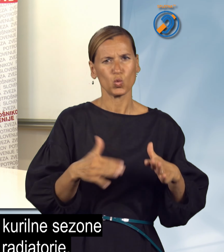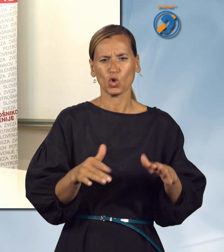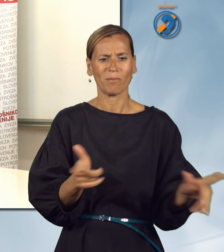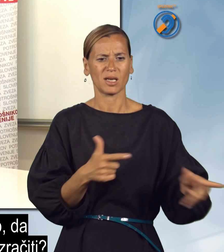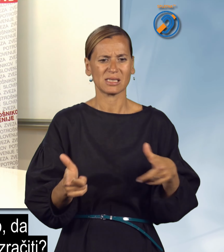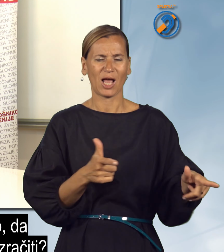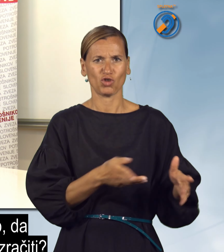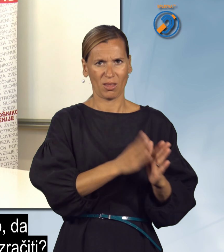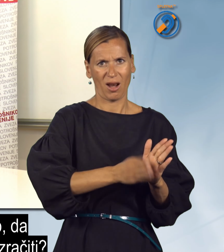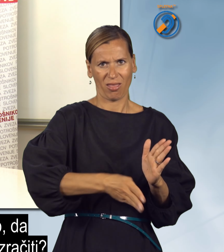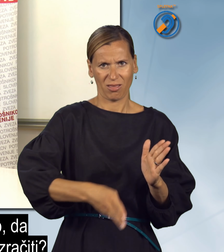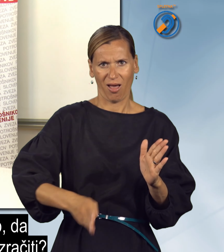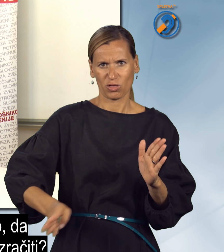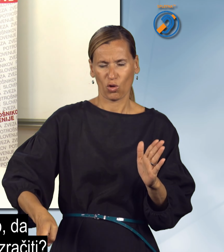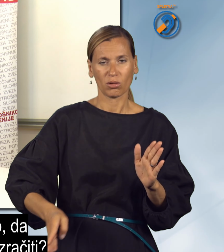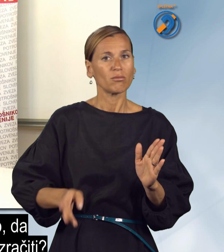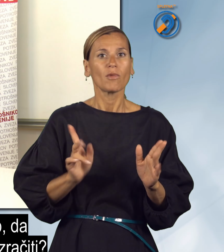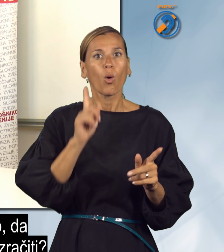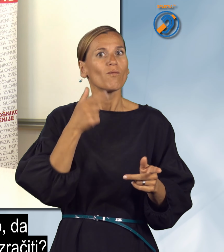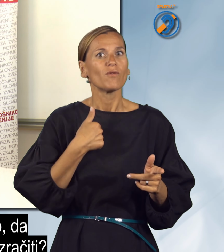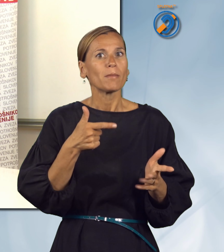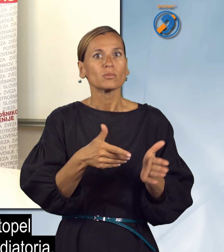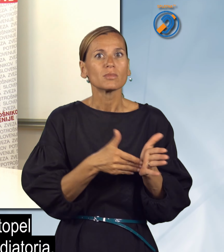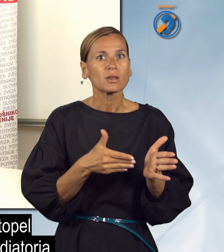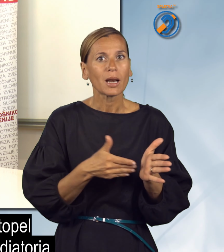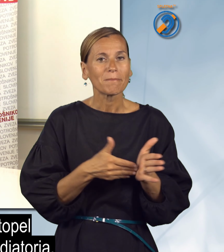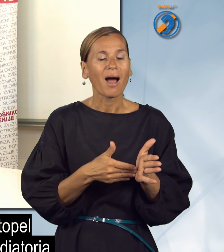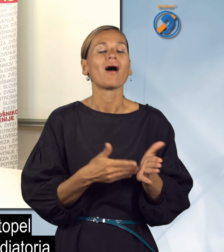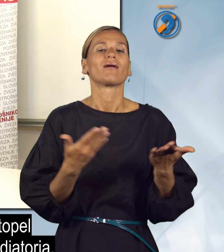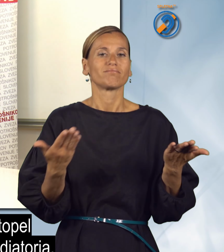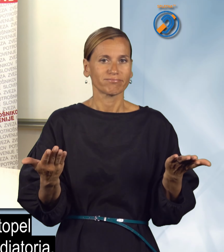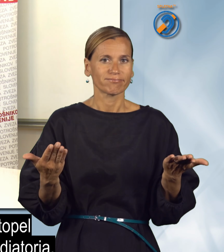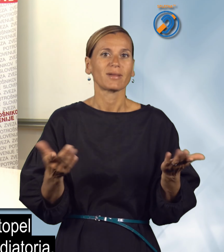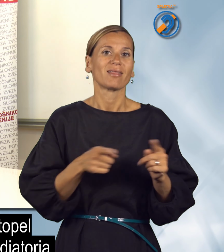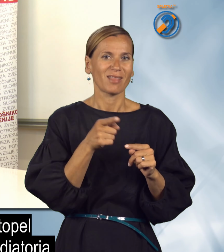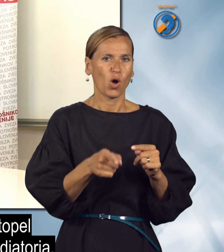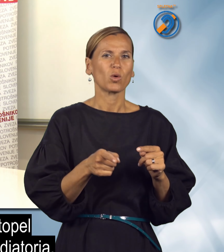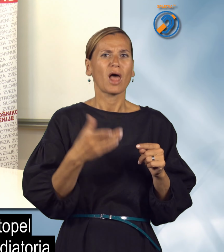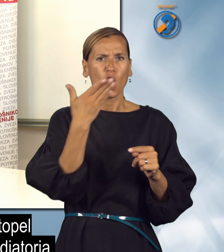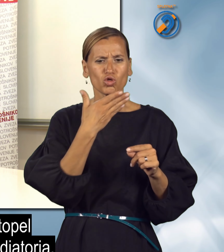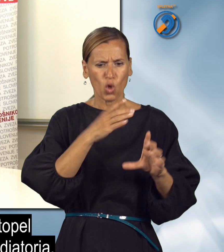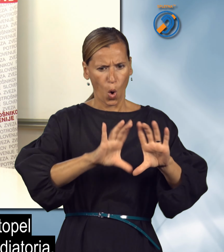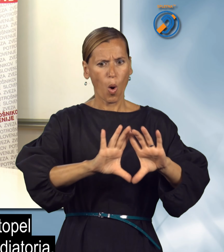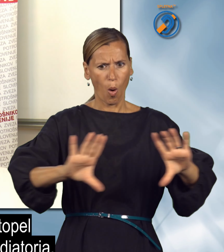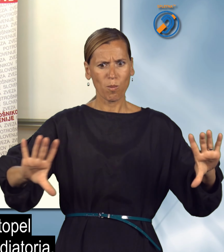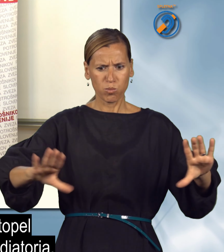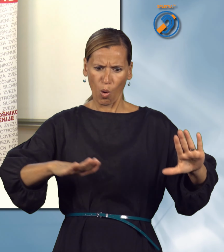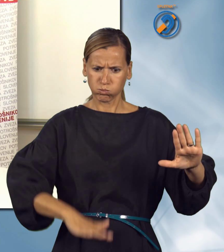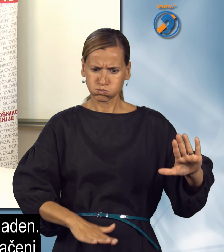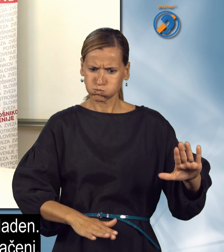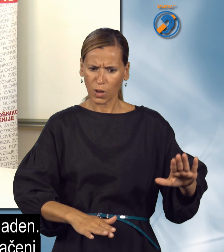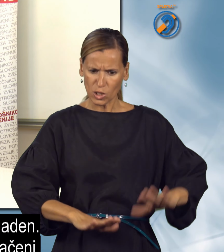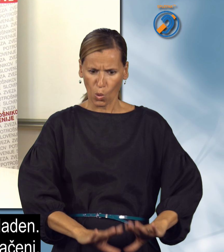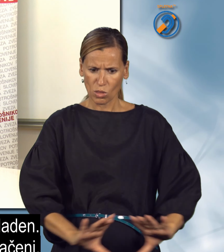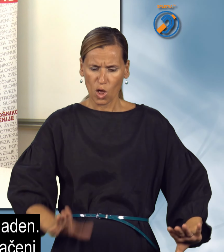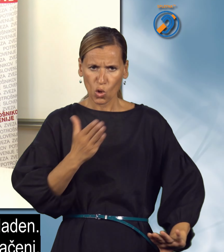radiatorje. Kako vemo, da jih je treba odzračiti? Potem, da je topel samo en del radiatorja,